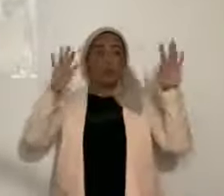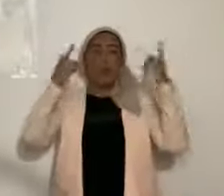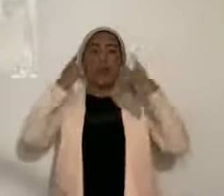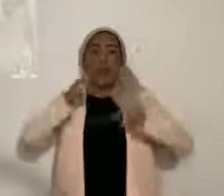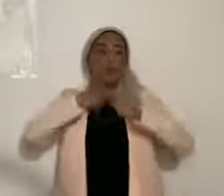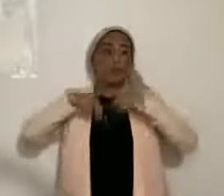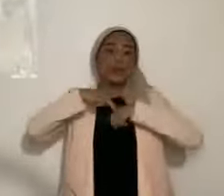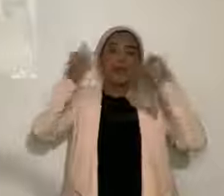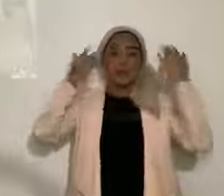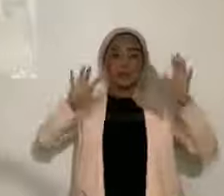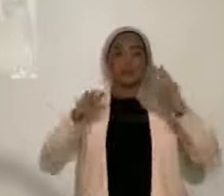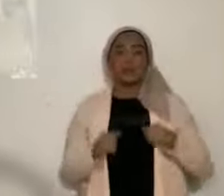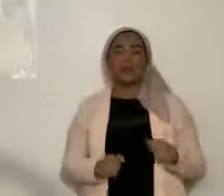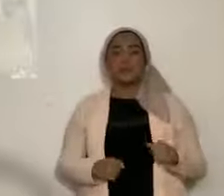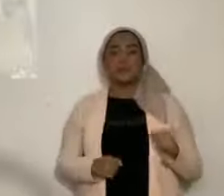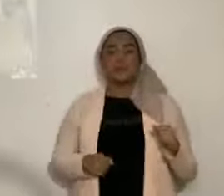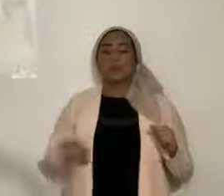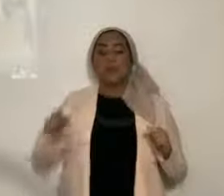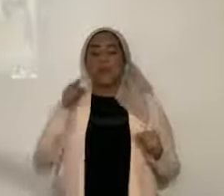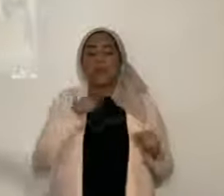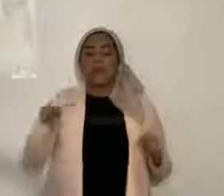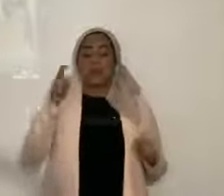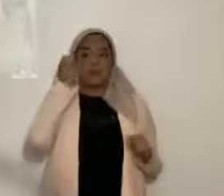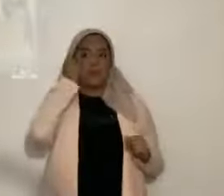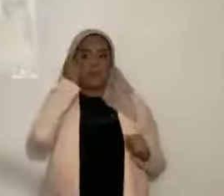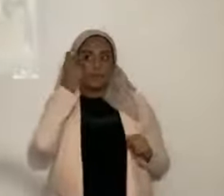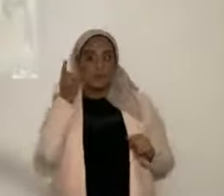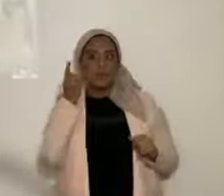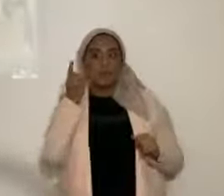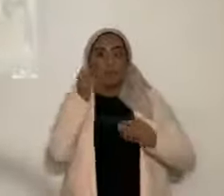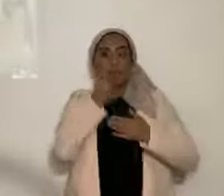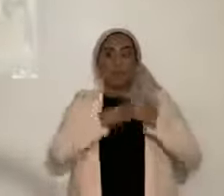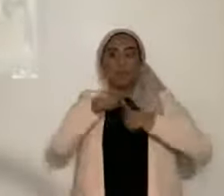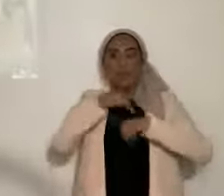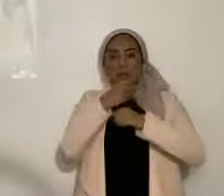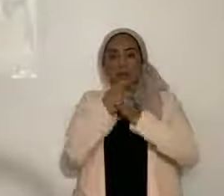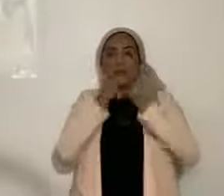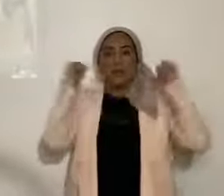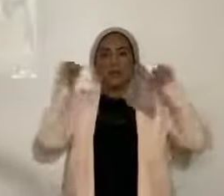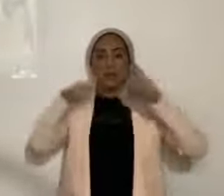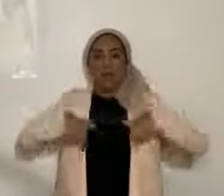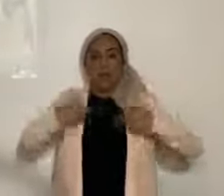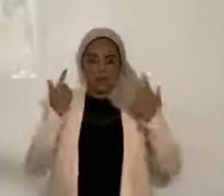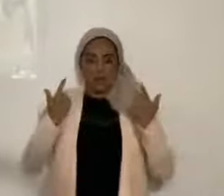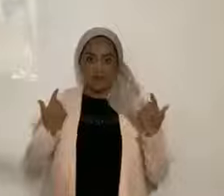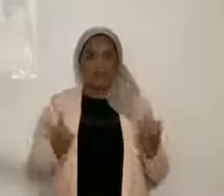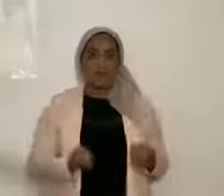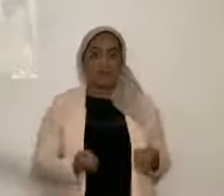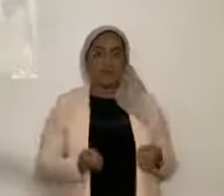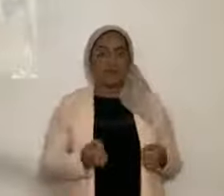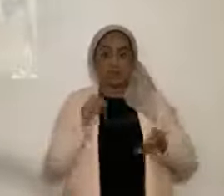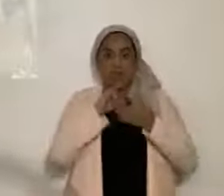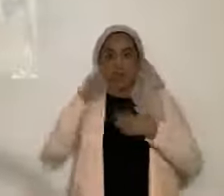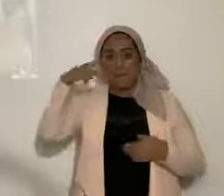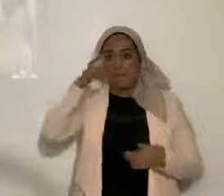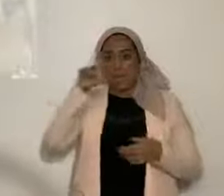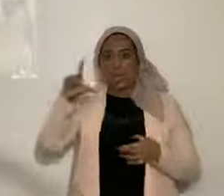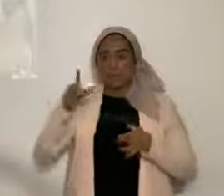resurrección. Lógico, ellos entendieron la resurrección y el rescate de los vivos, porque eso lo habló Pablo con